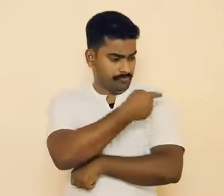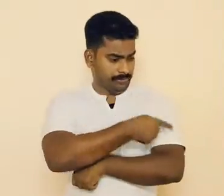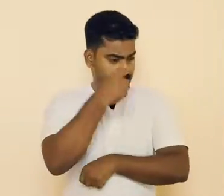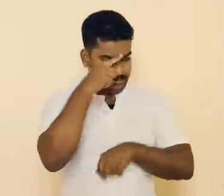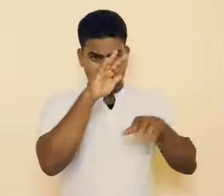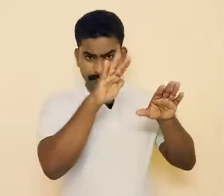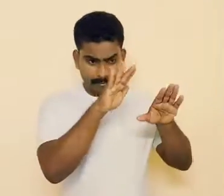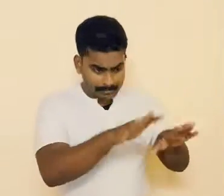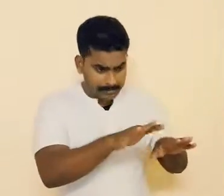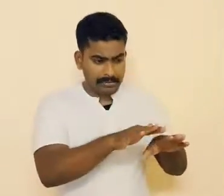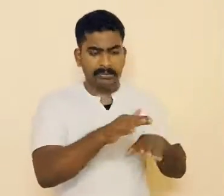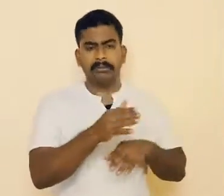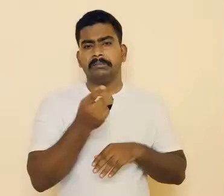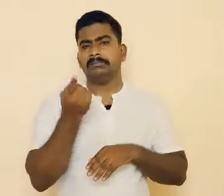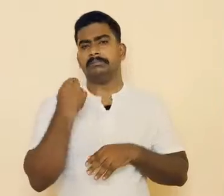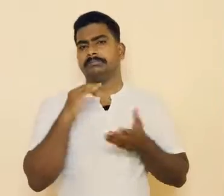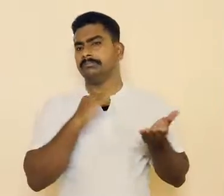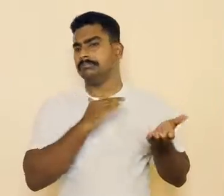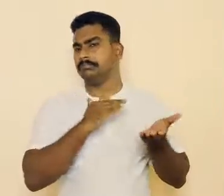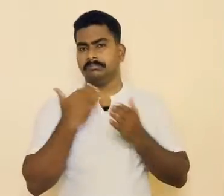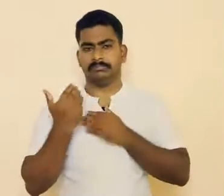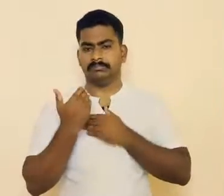ചൊവ്വാഴ്ചയാണ് ആശുപത്രിയിൽ പ്രവേശിപ്പിച്ചത്.